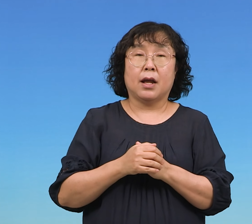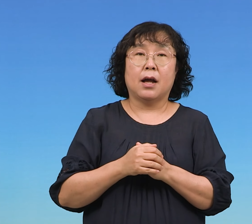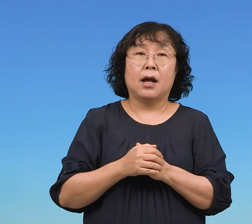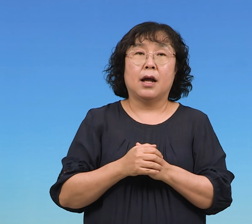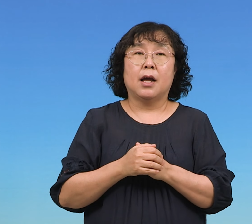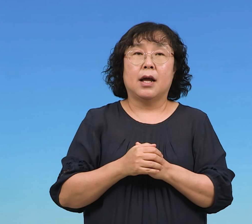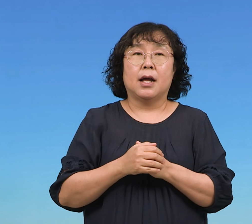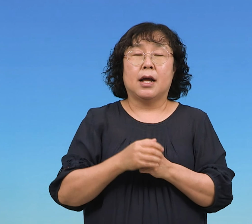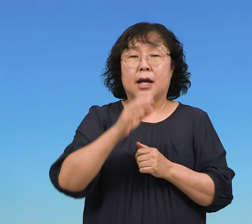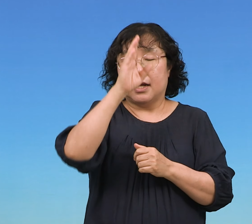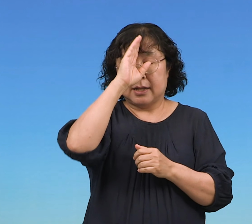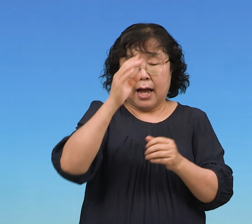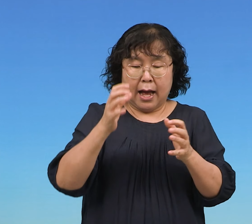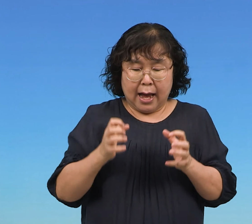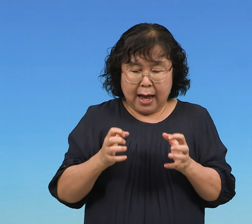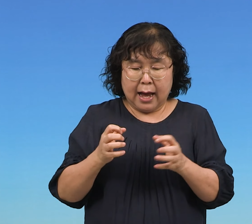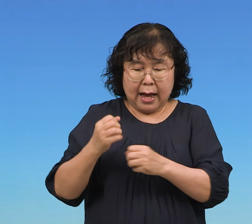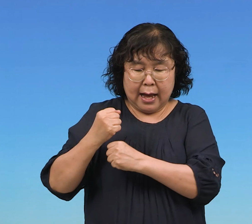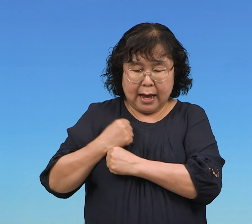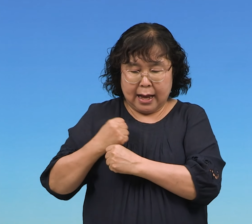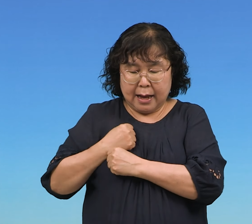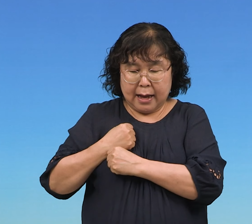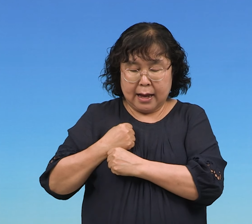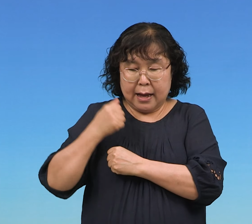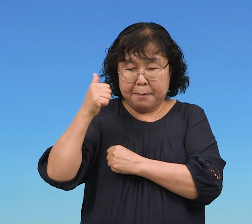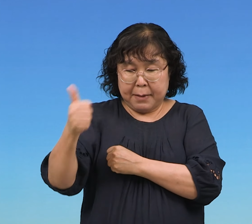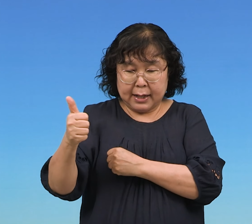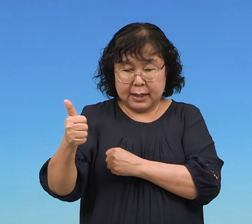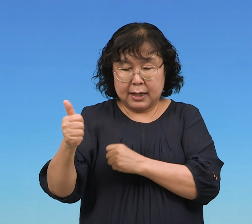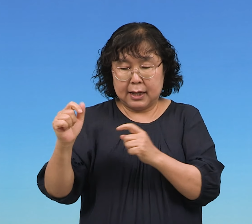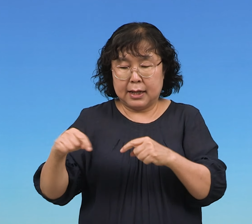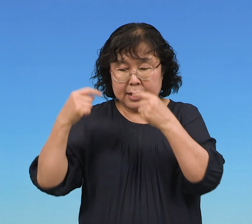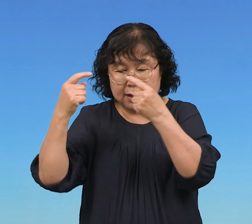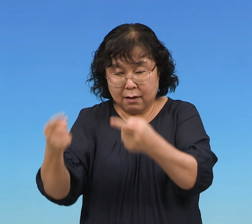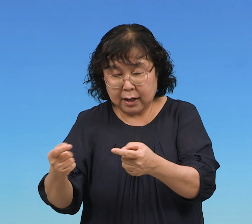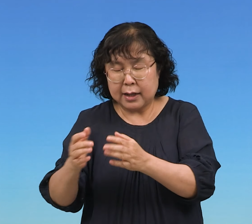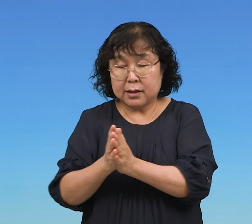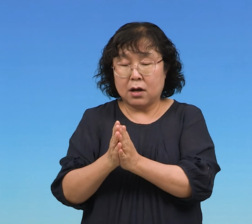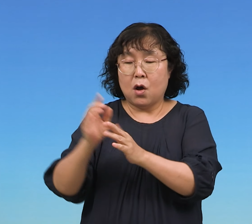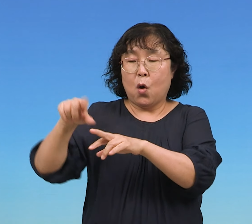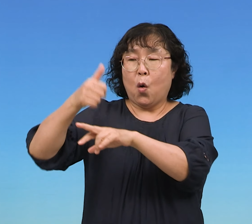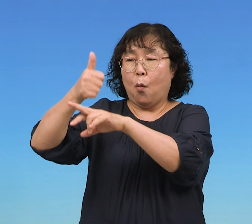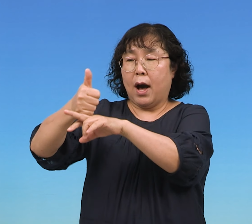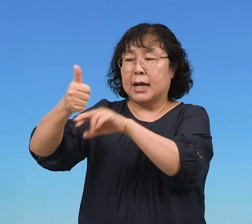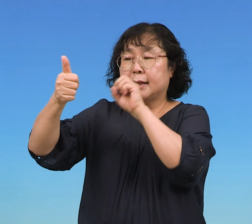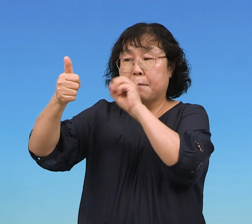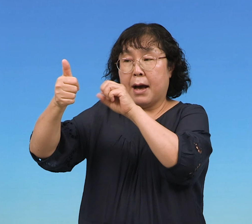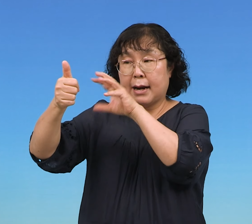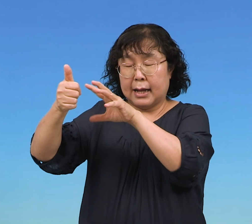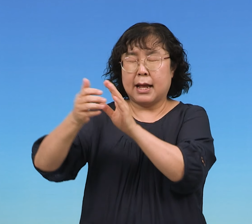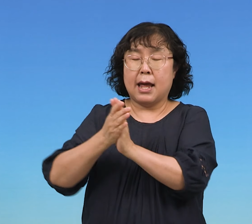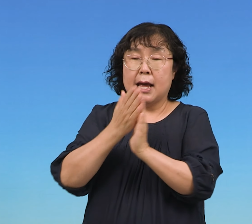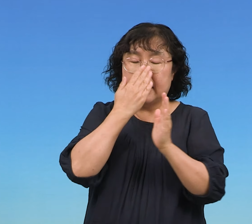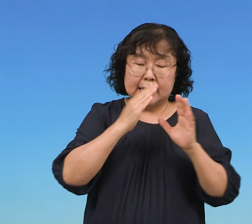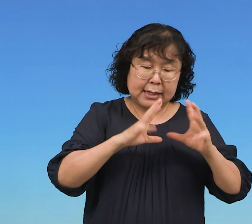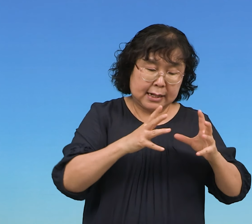4절. 그랬더니 나만이 들어가서 그의 주인께 아뢰어 이르되 이스라엘 땅에서 온 소녀의